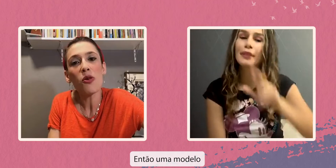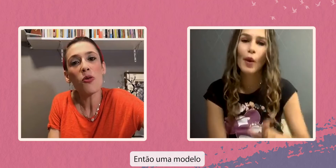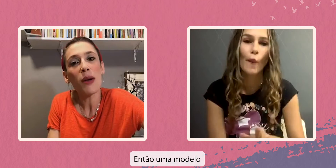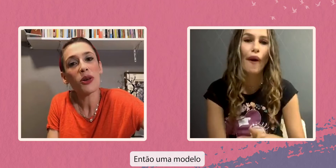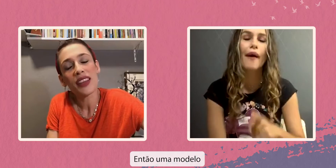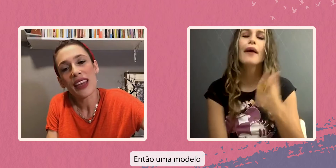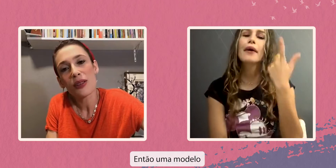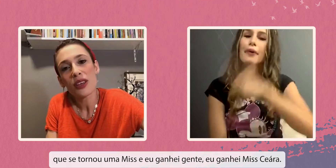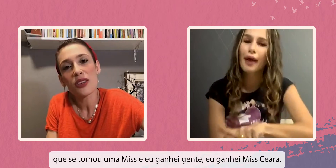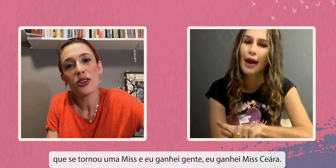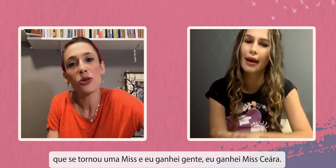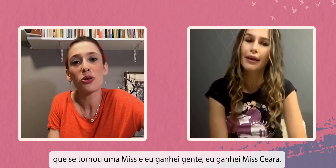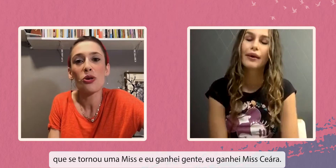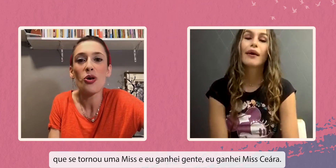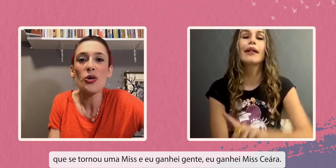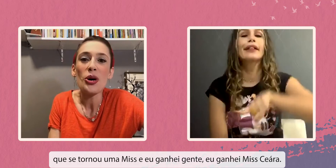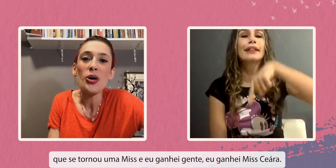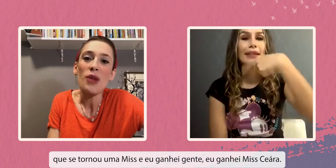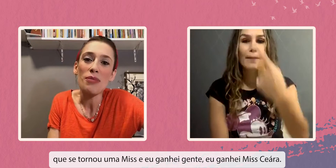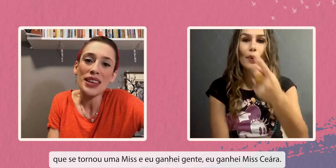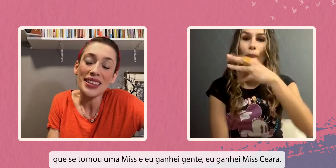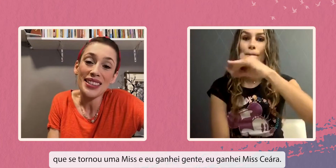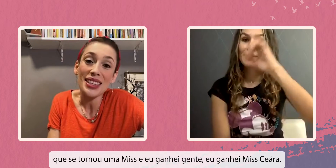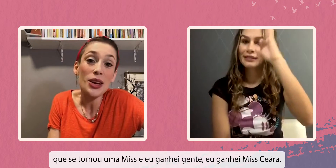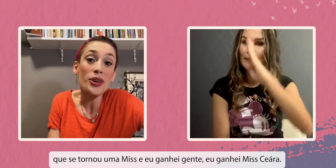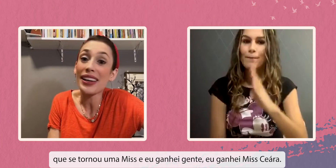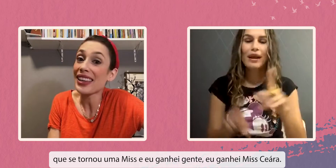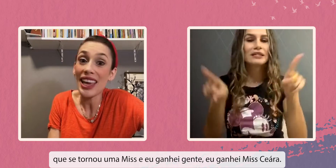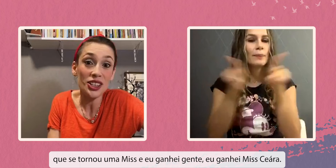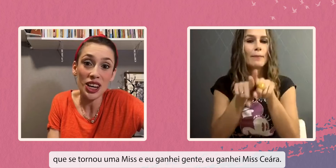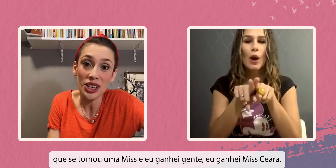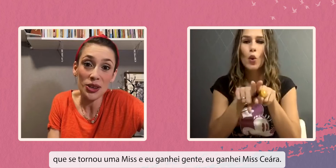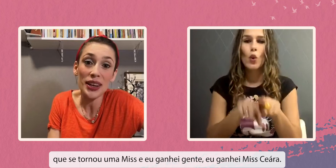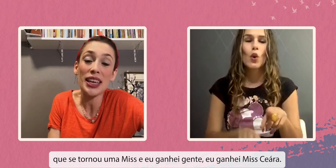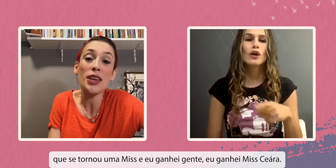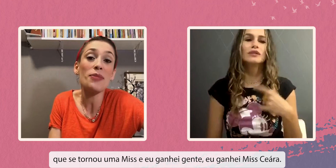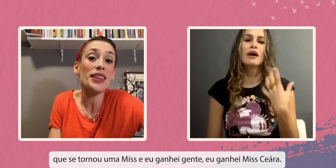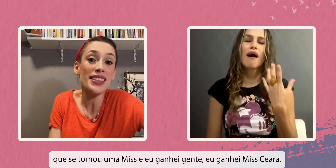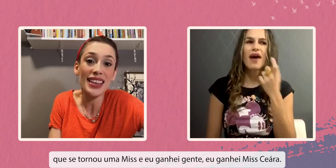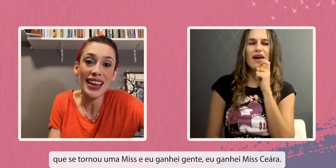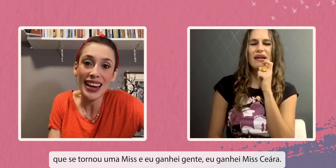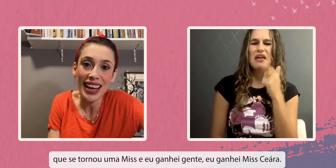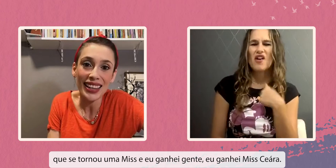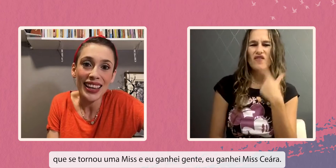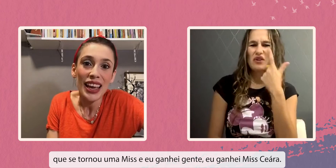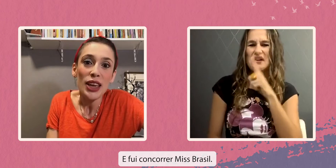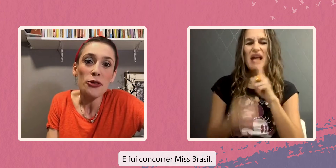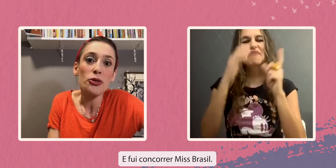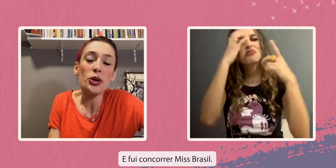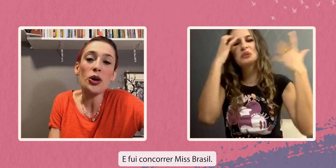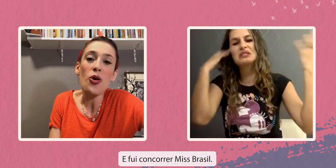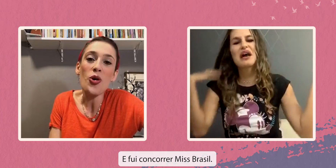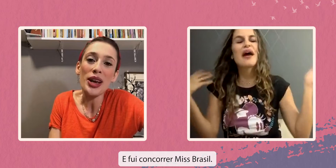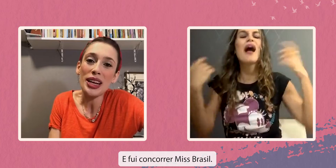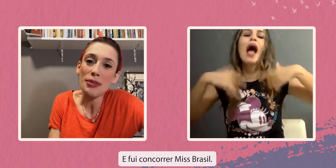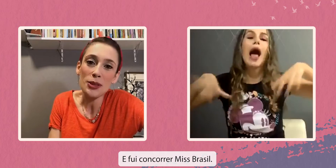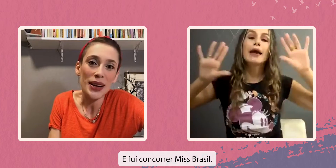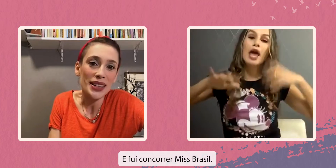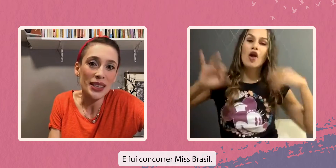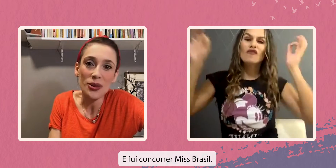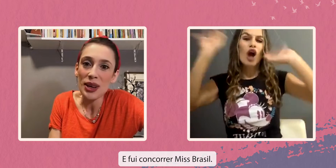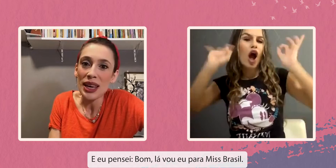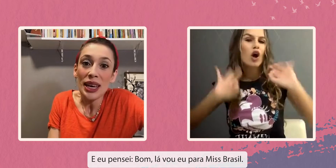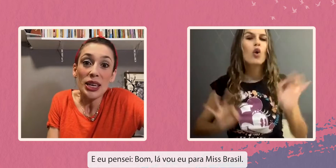Então, uma modelo que se tornou uma Miss, e eu ganhei, gente. Eu ganhei Miss Ceará. E fui concorrer a